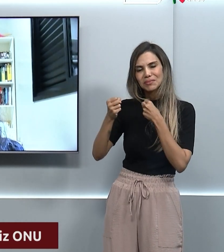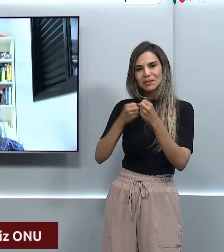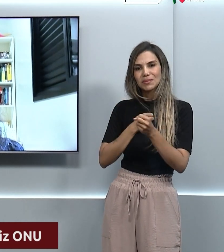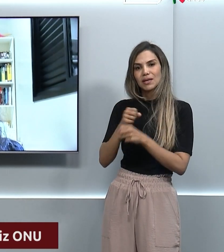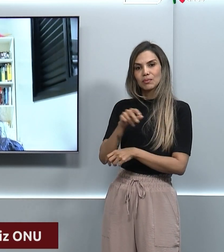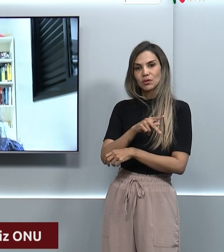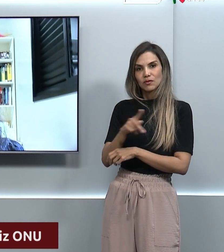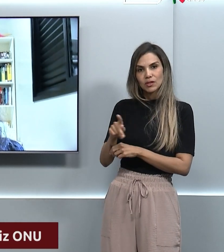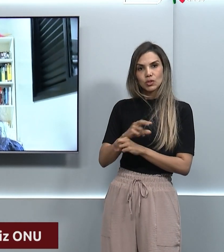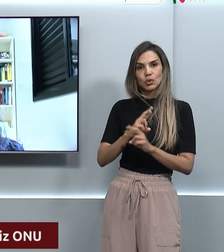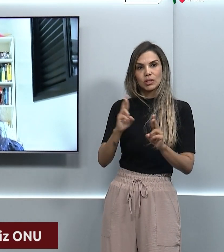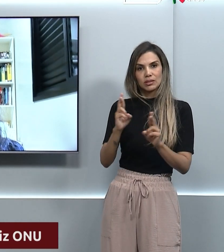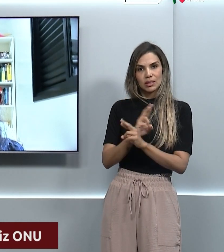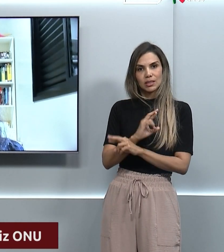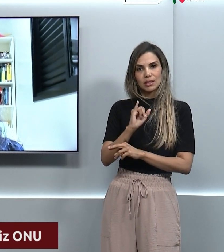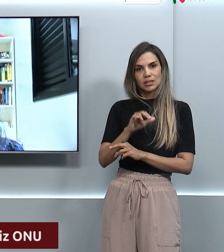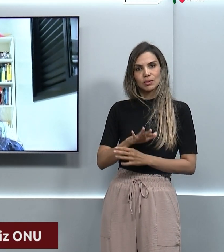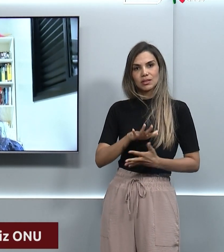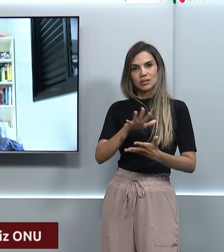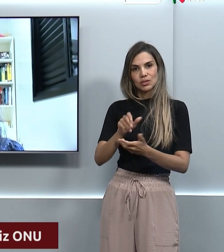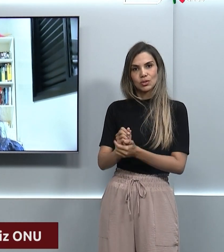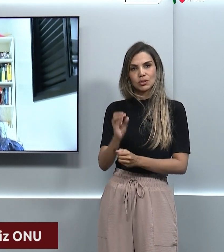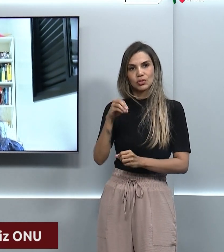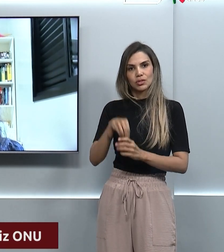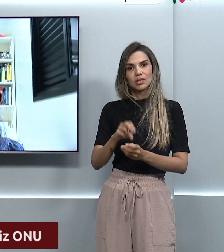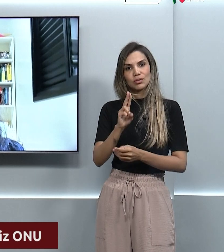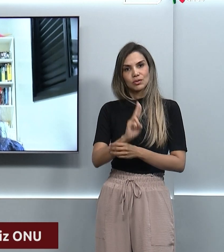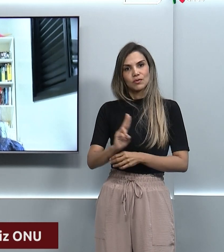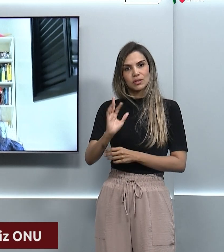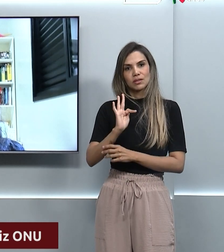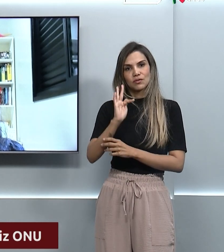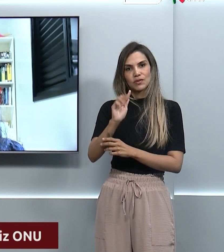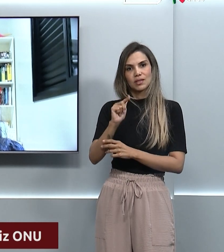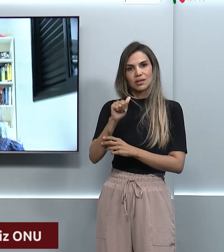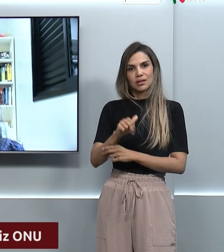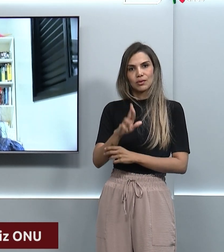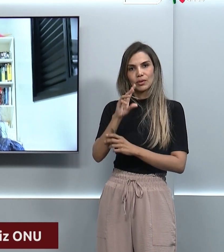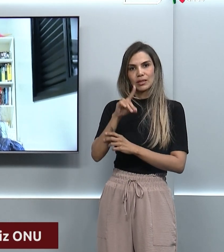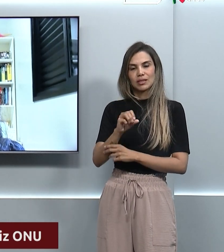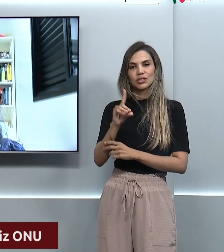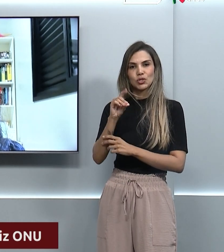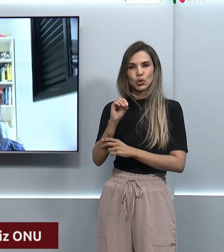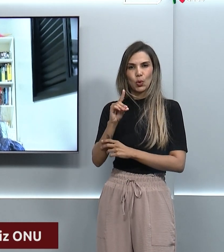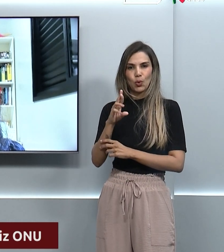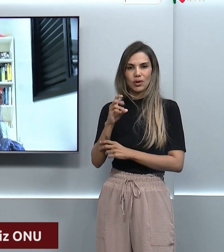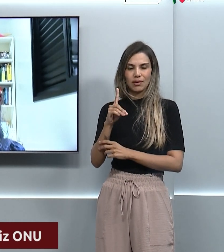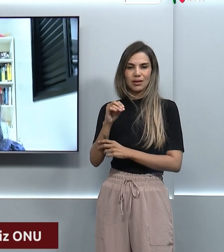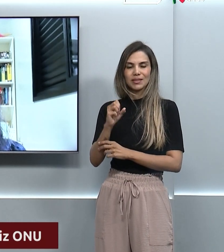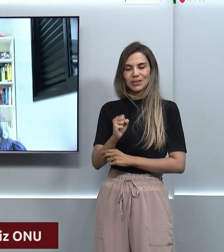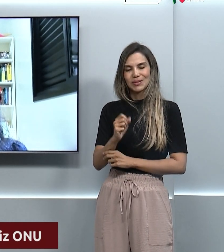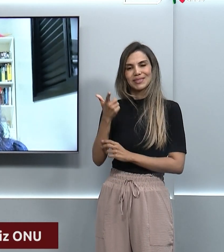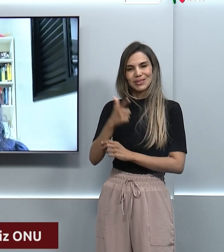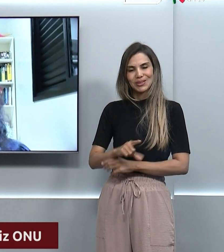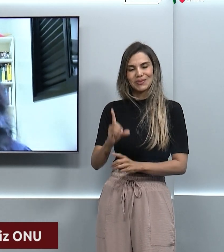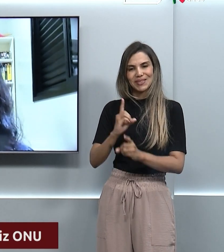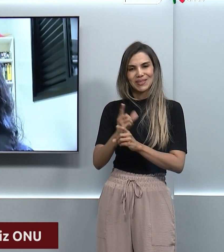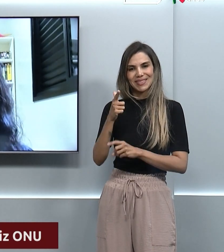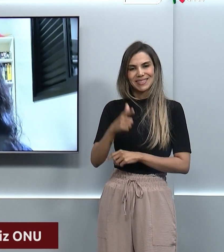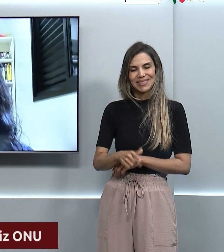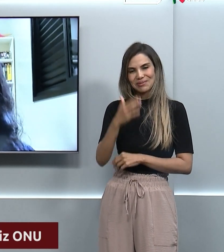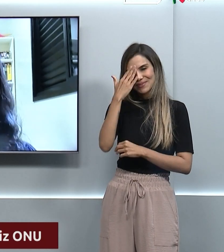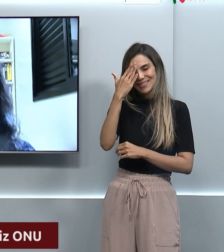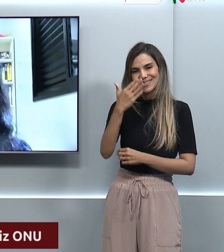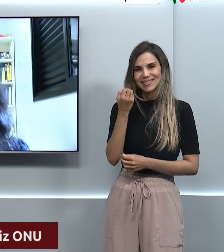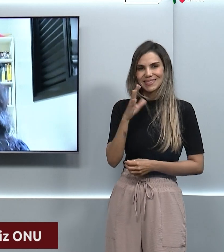professora de Relações Internacionais da Universidade Federal de Grande Dourados. Seja muito bem-vinda, que volte mais vezes. Até mais. Muito obrigada,